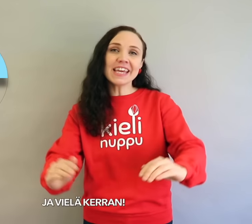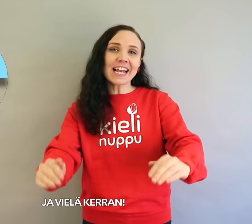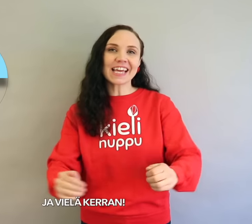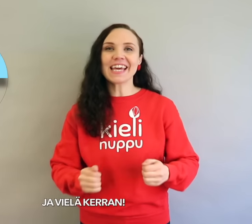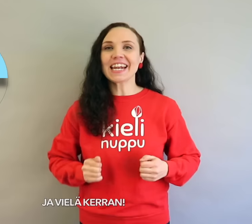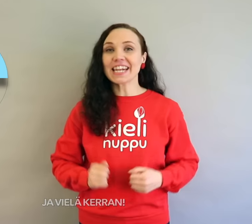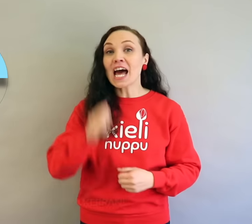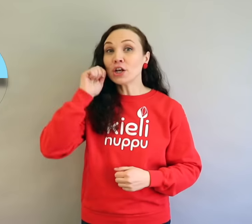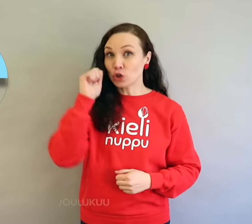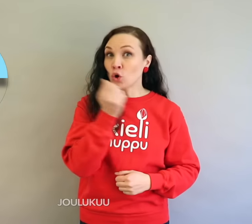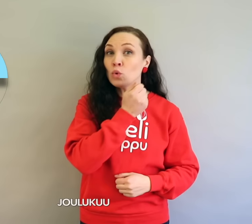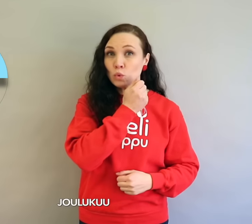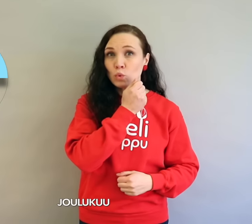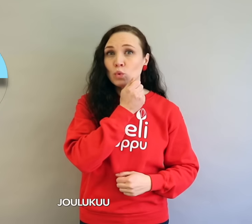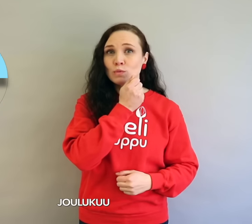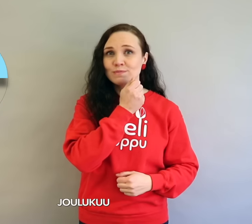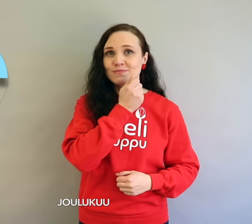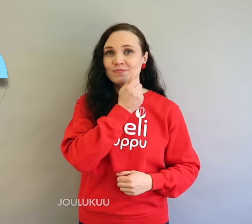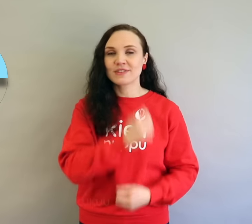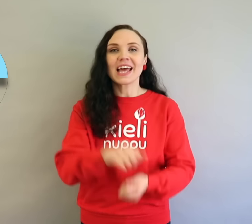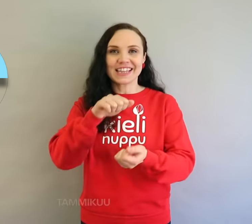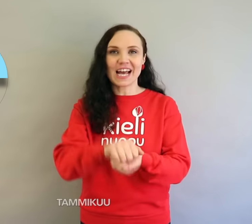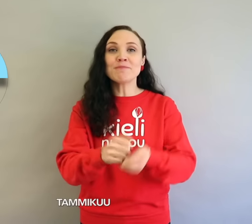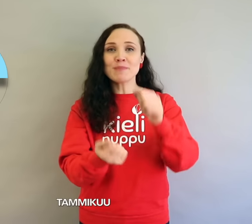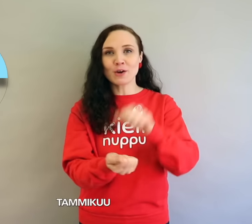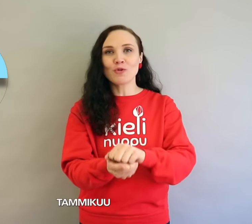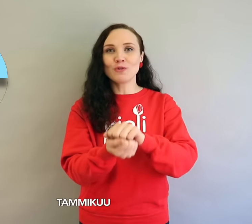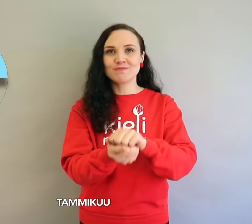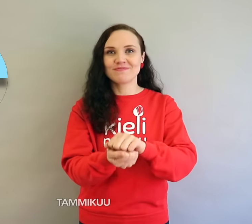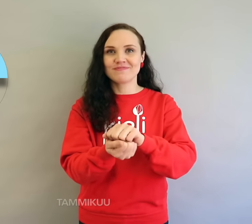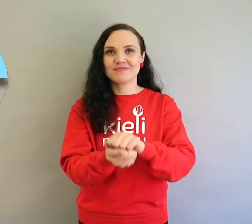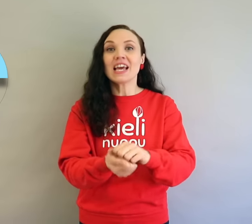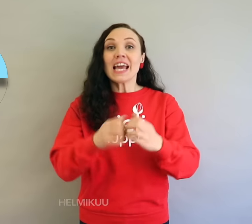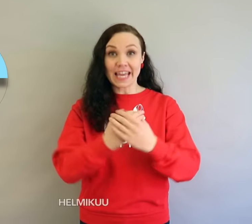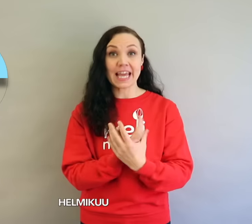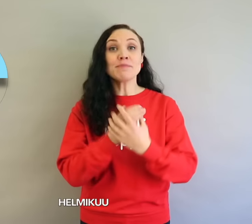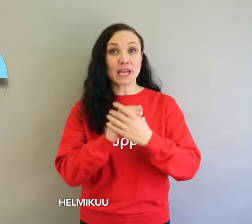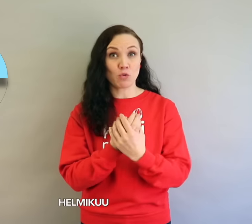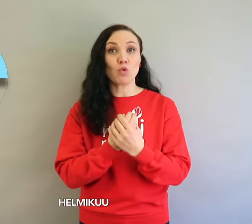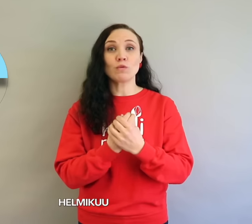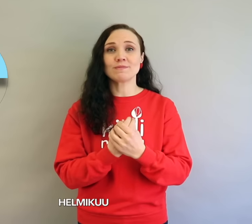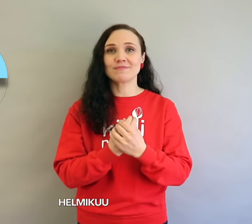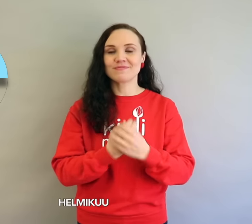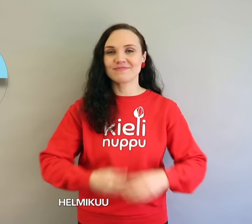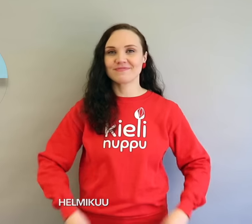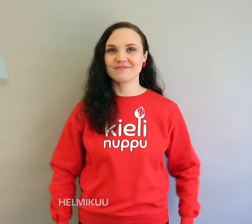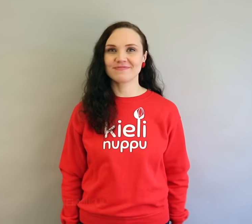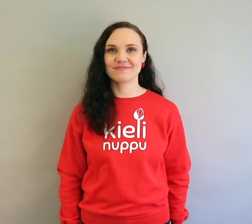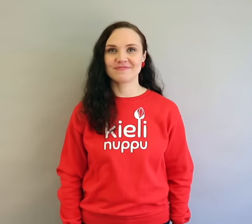ja vielä kerran. Joulukuu, joulukuu, tammikuu, tammikuu, helmikuu, helmikuu.